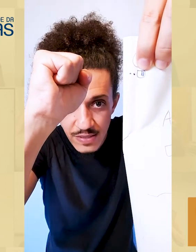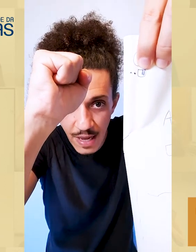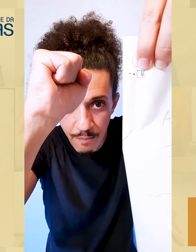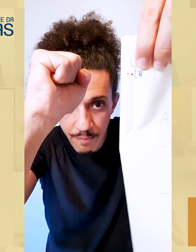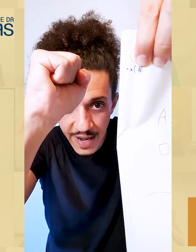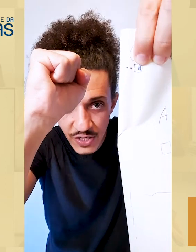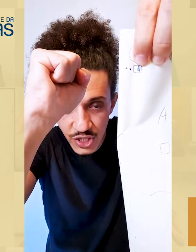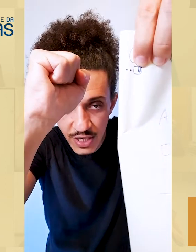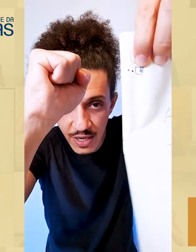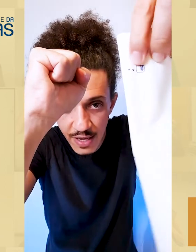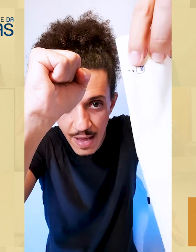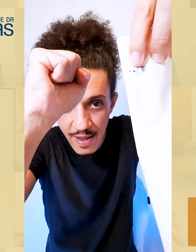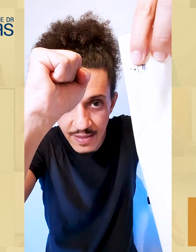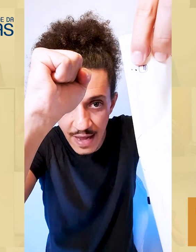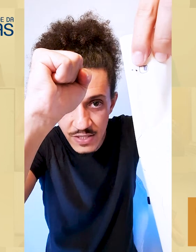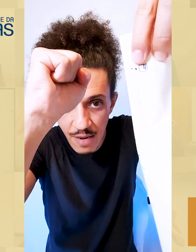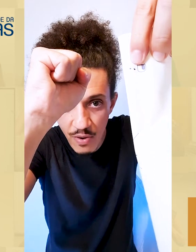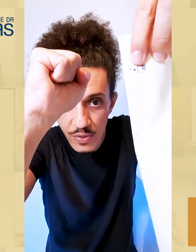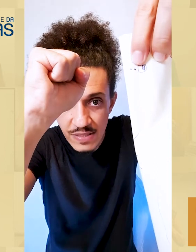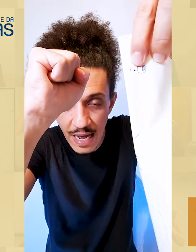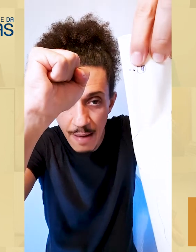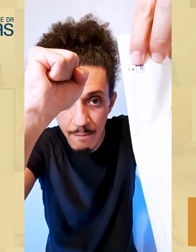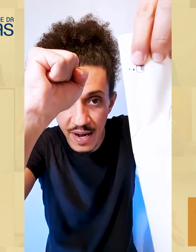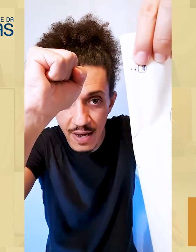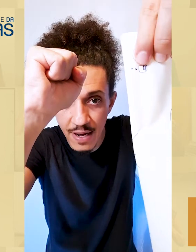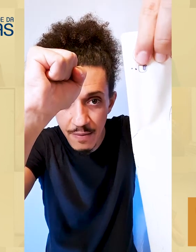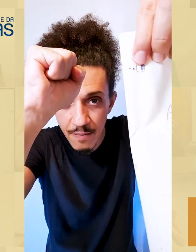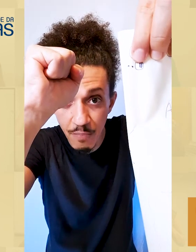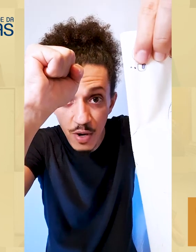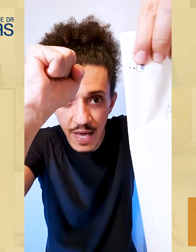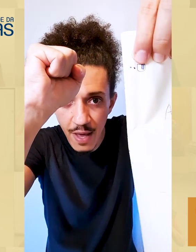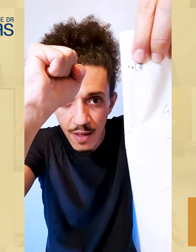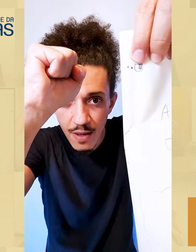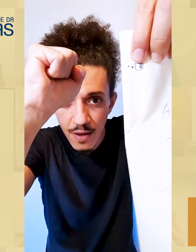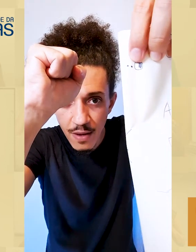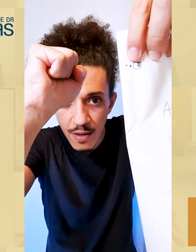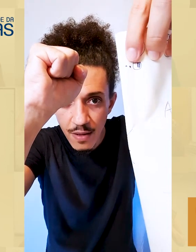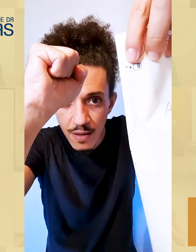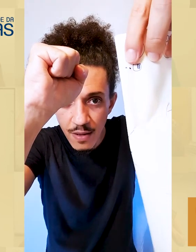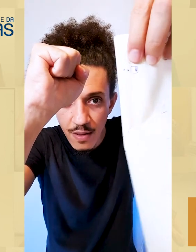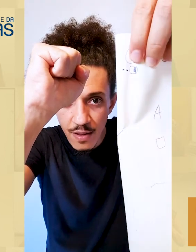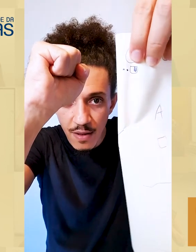mão está preenchida e a metade da mão está branca. Por quê?